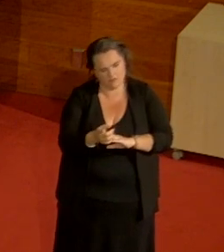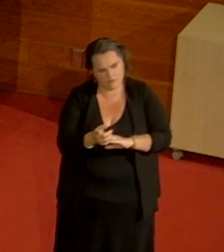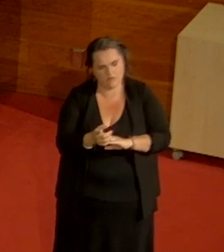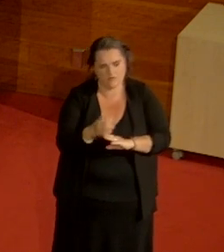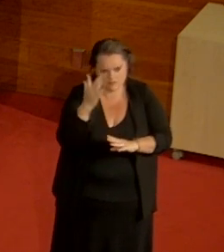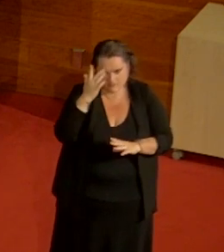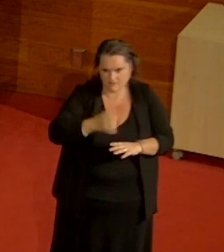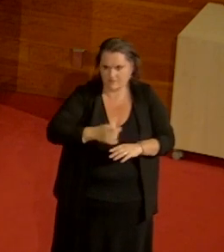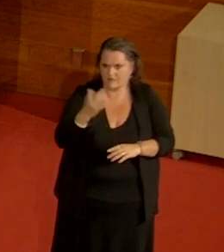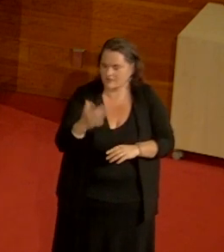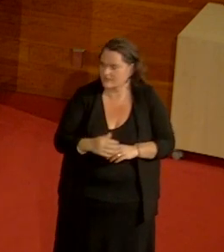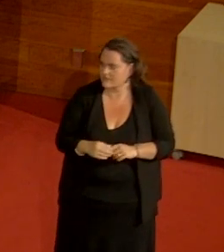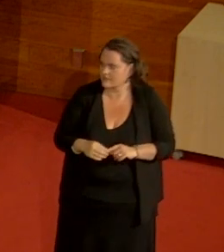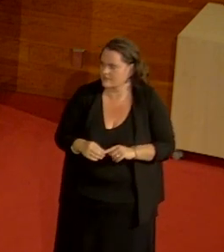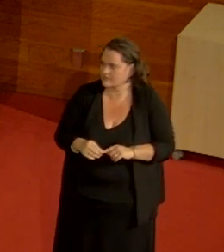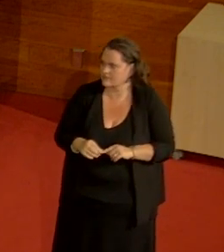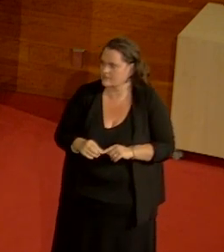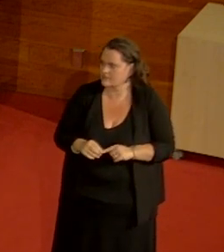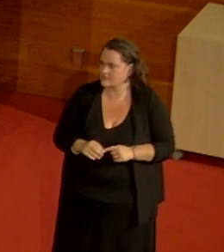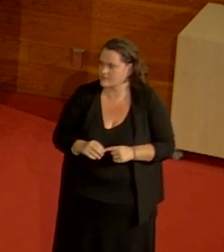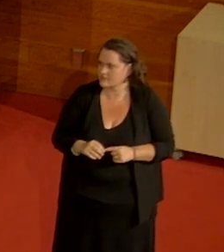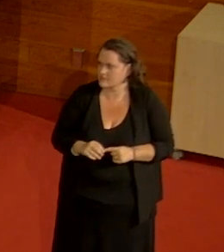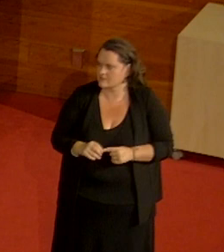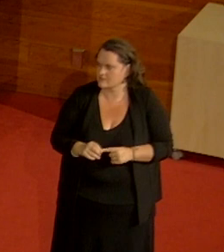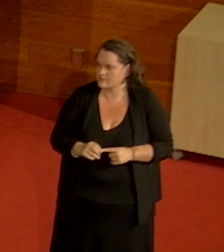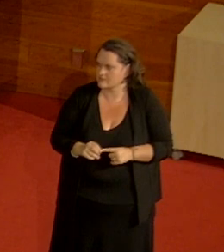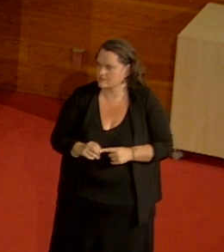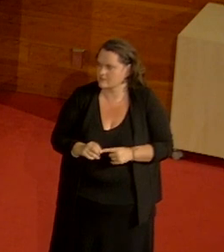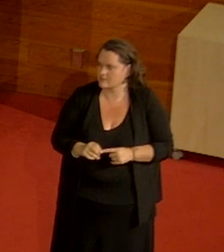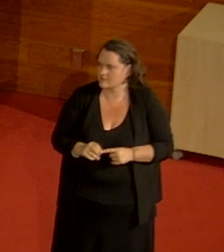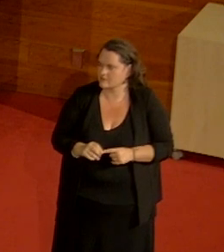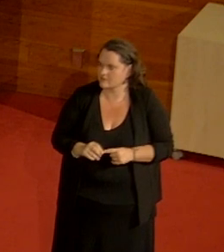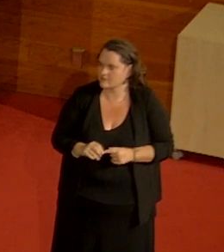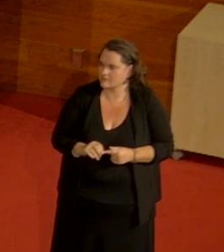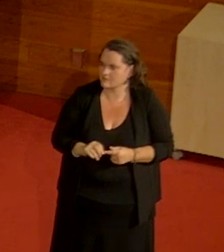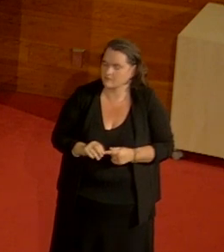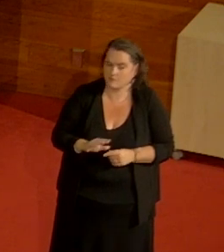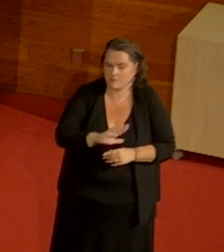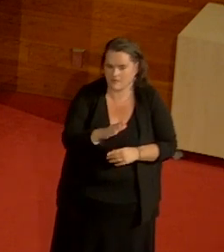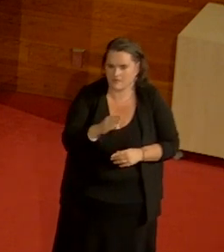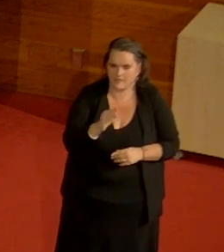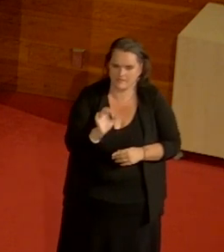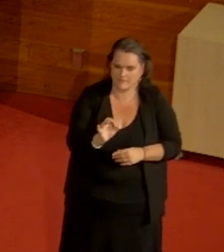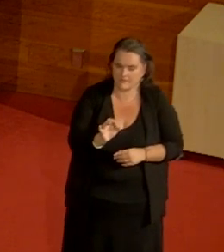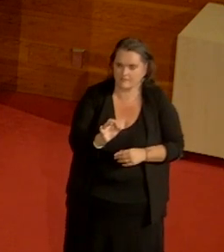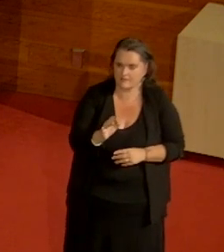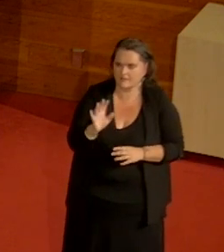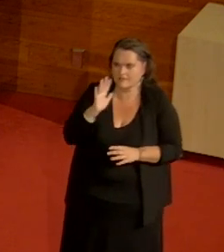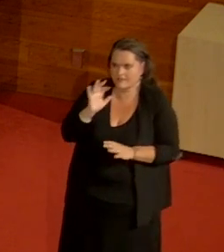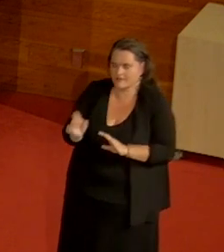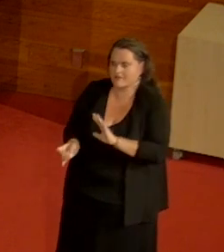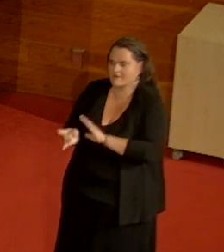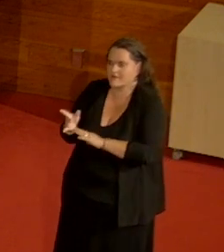creación esto es una es una eh es es algo que para parece verdad pero que ha sido creado y que por tanto ha sido